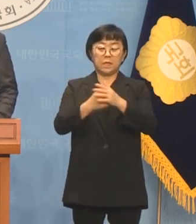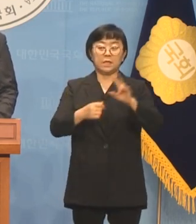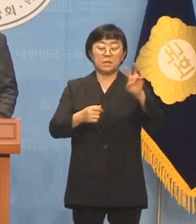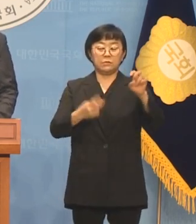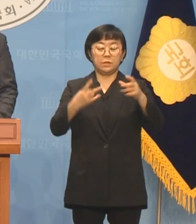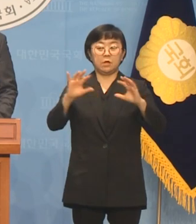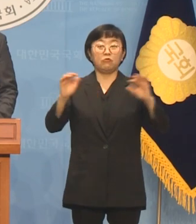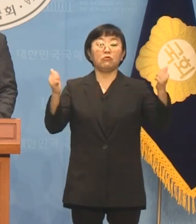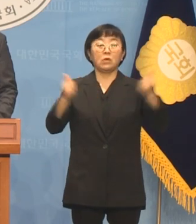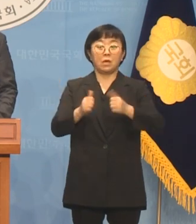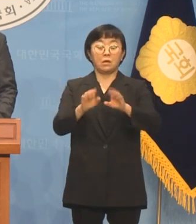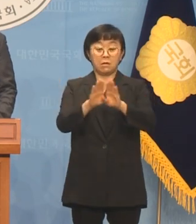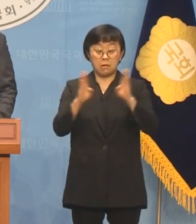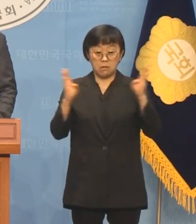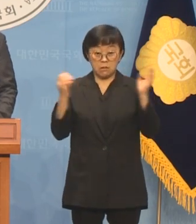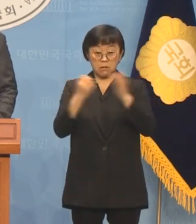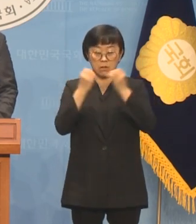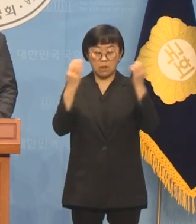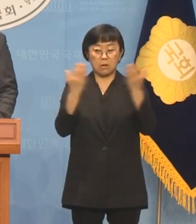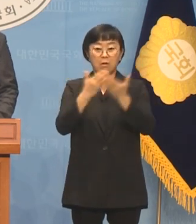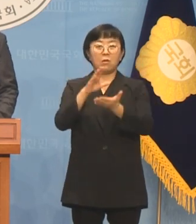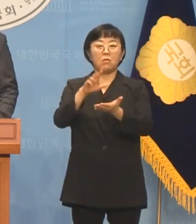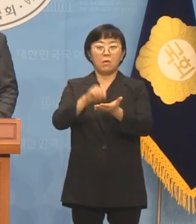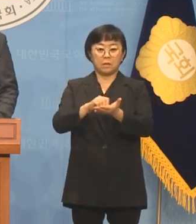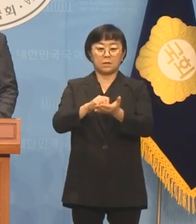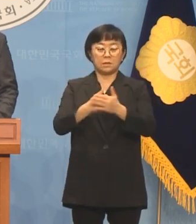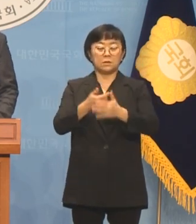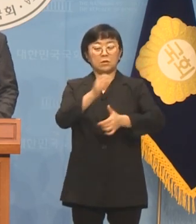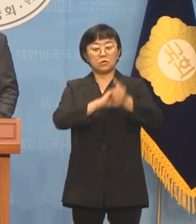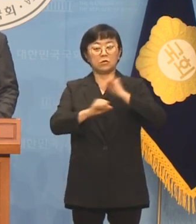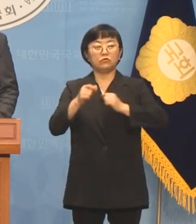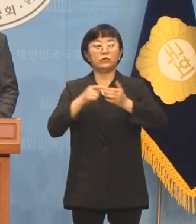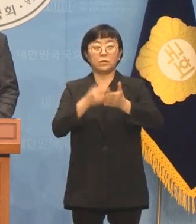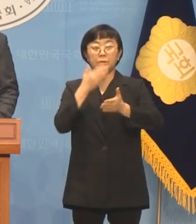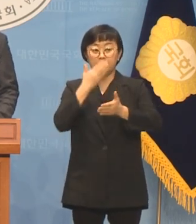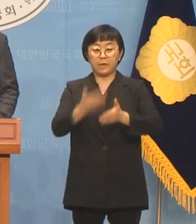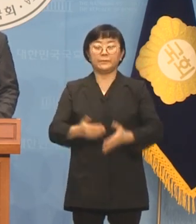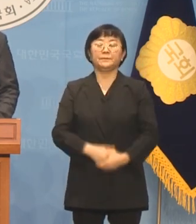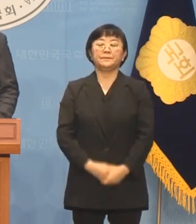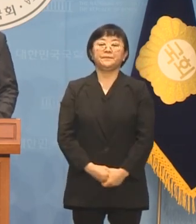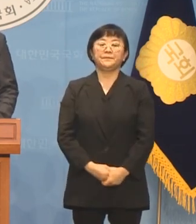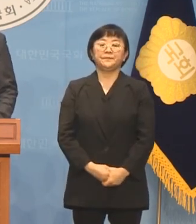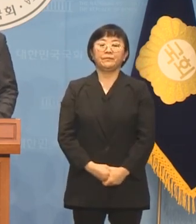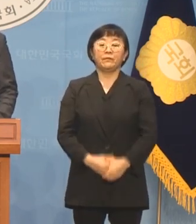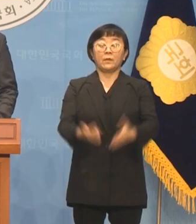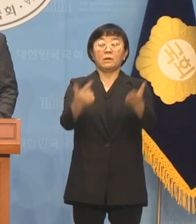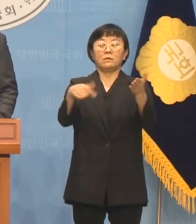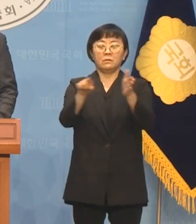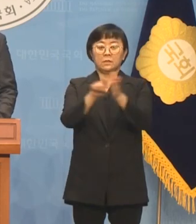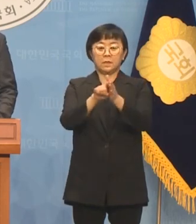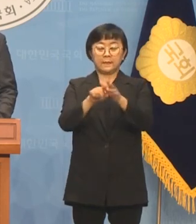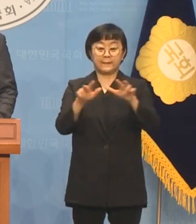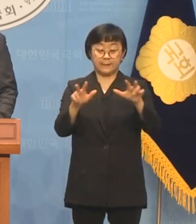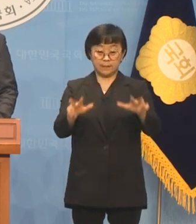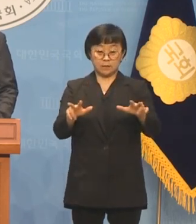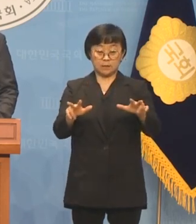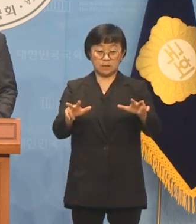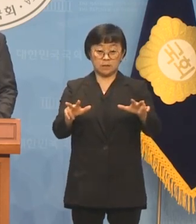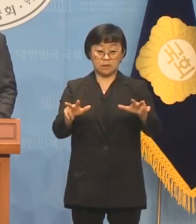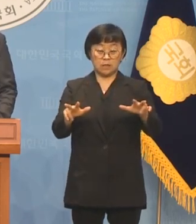22대 국회가 열리면 개혁과제를 적극적으로 추진해 나갈 생각입니다. 이를 위해서 지금